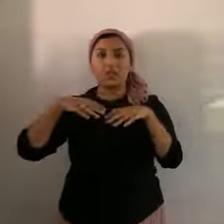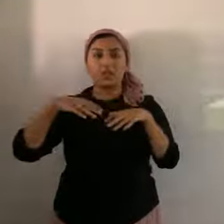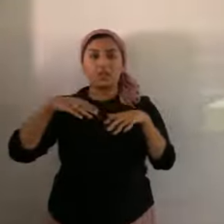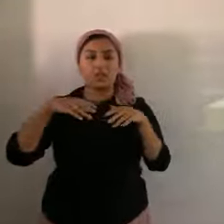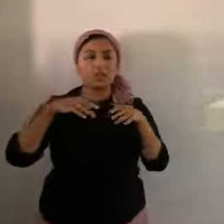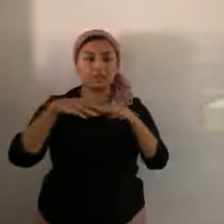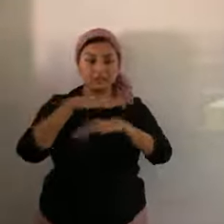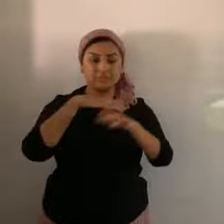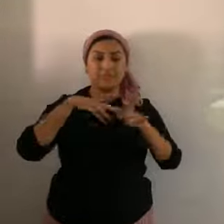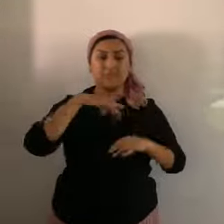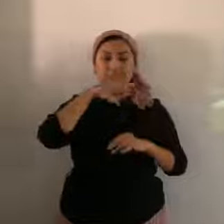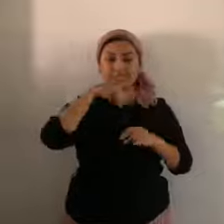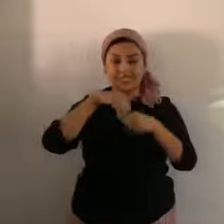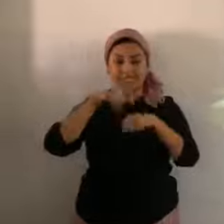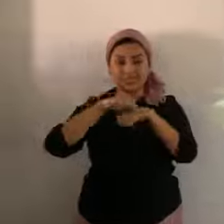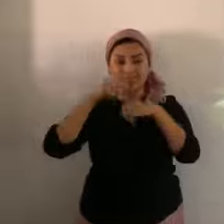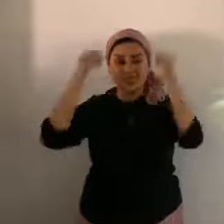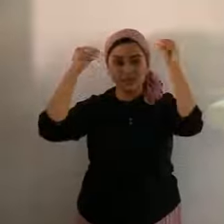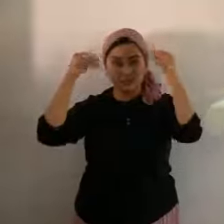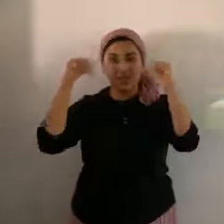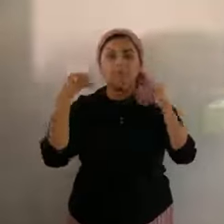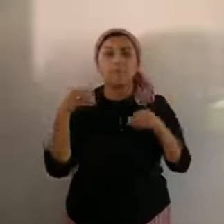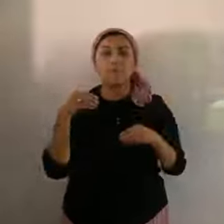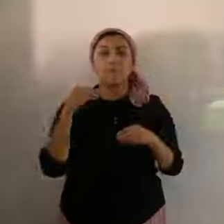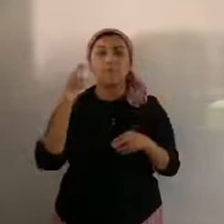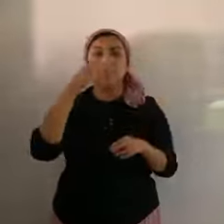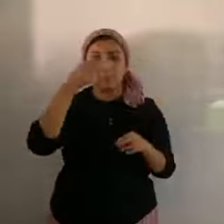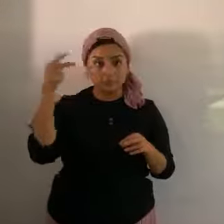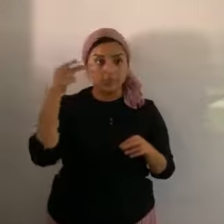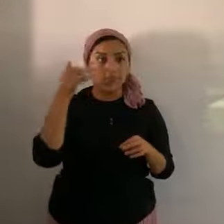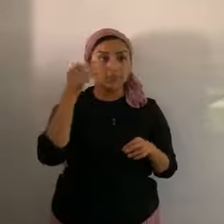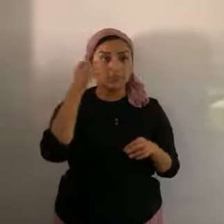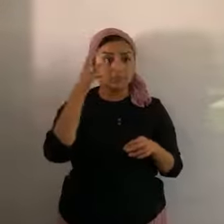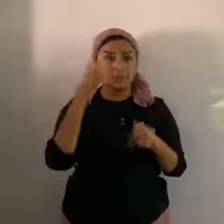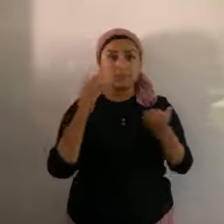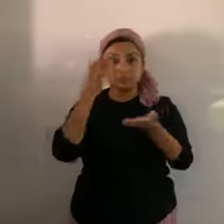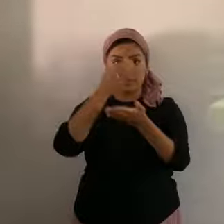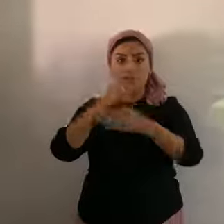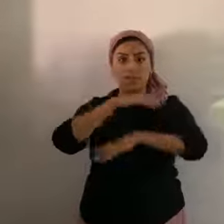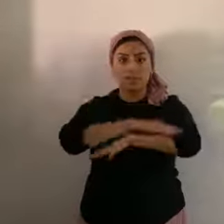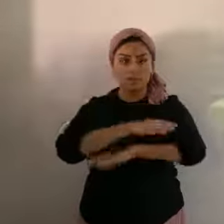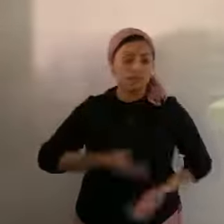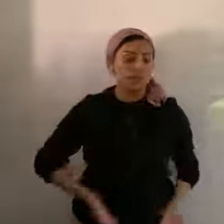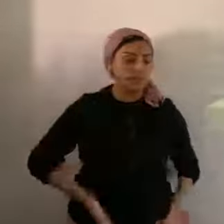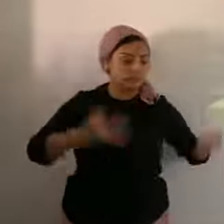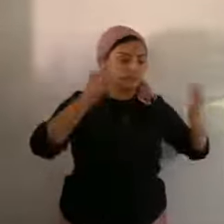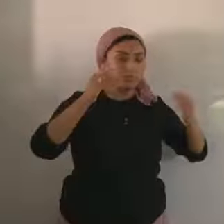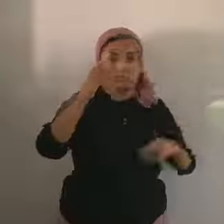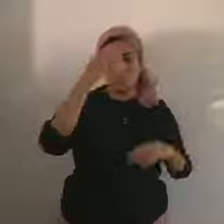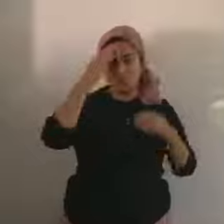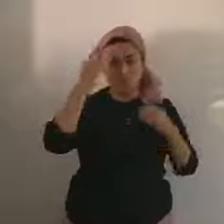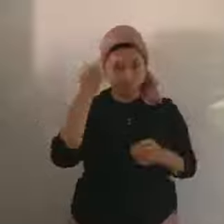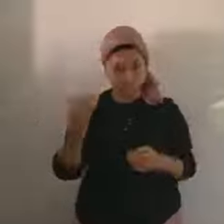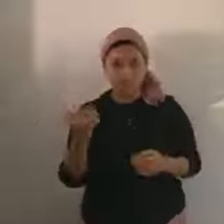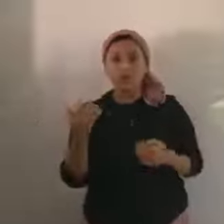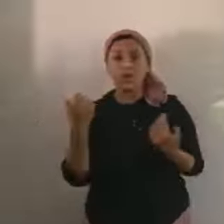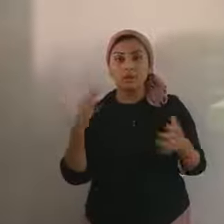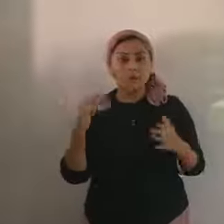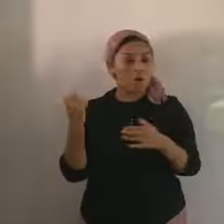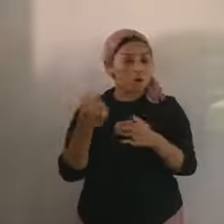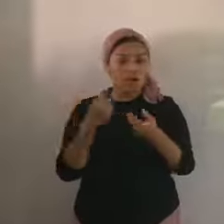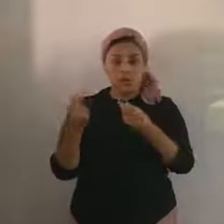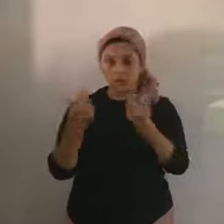prostituye el templo, por así decirlo. Dos, llega Yahshua, volca las mesas, tú ya sabes el por qué, cómo fue hecho todo